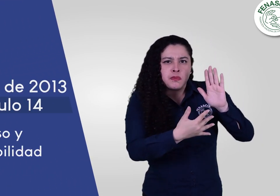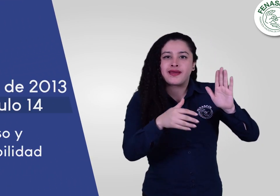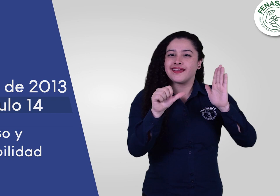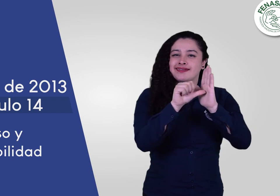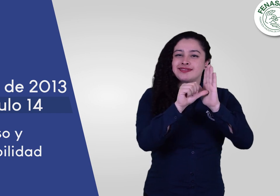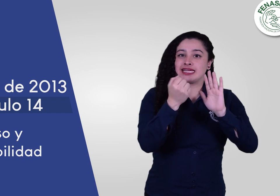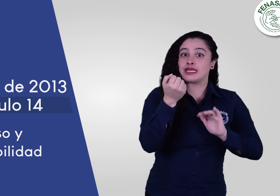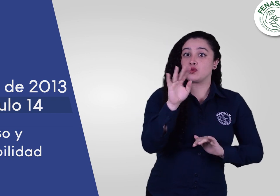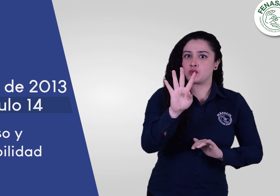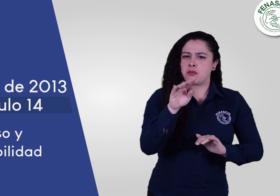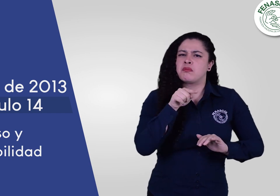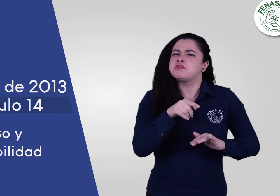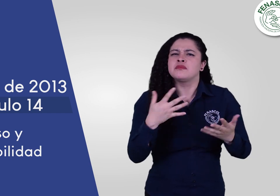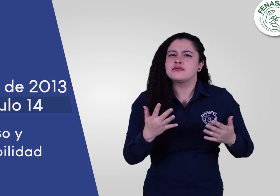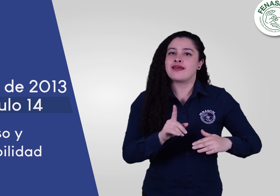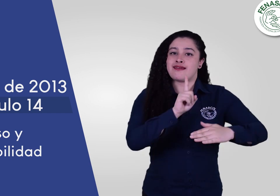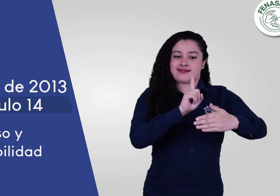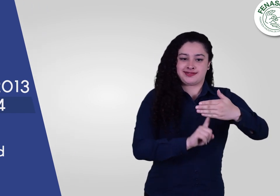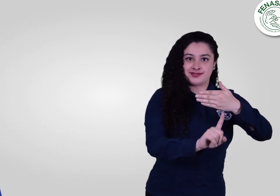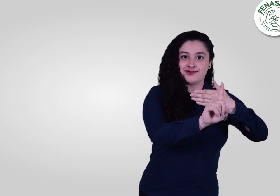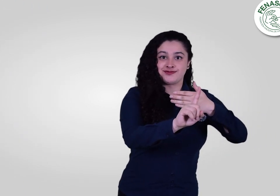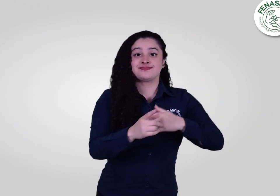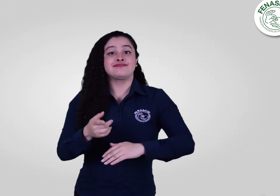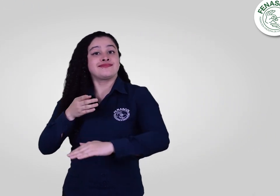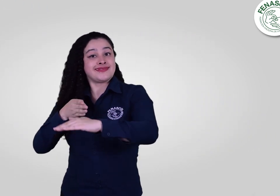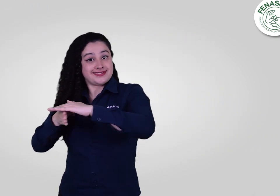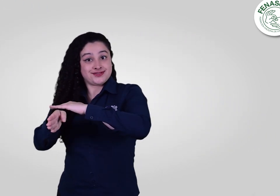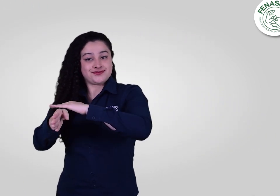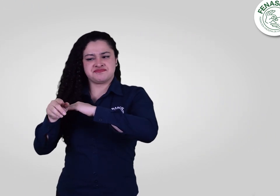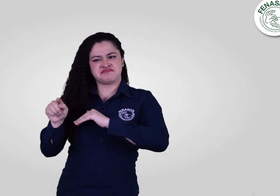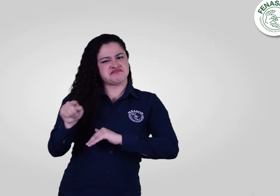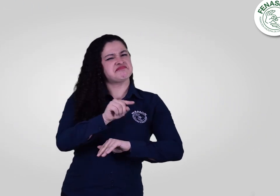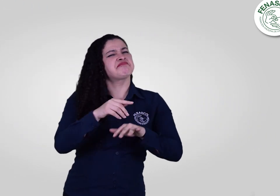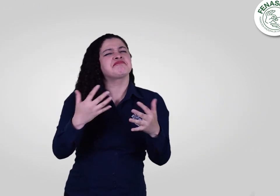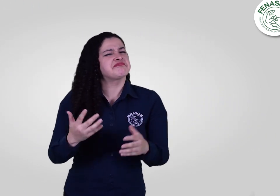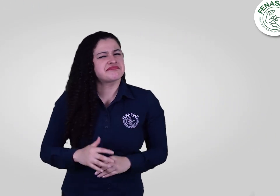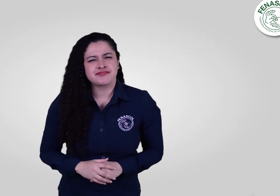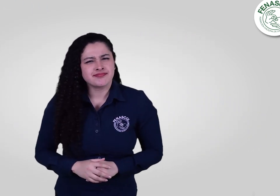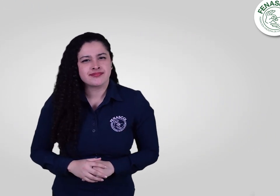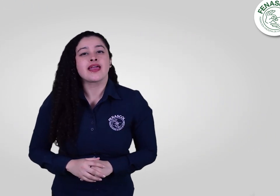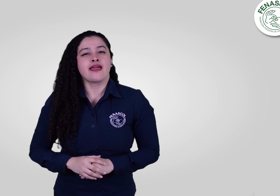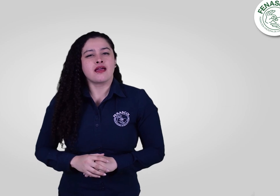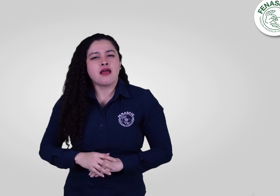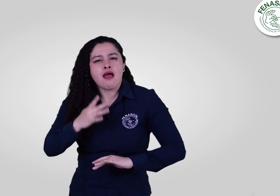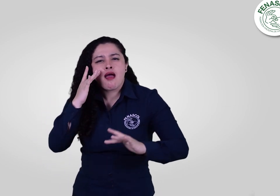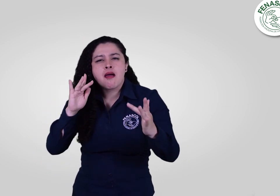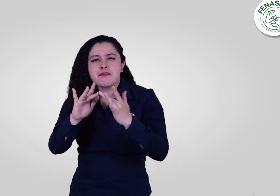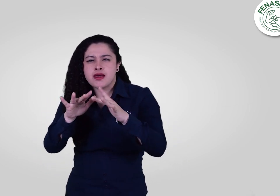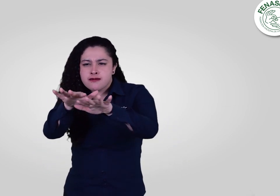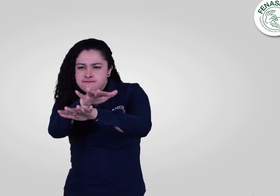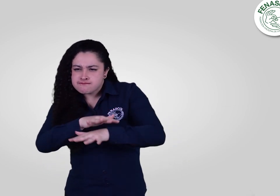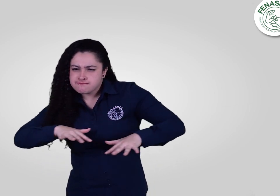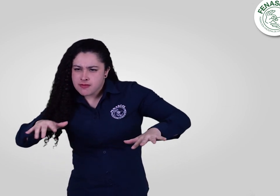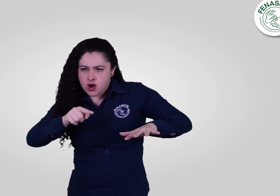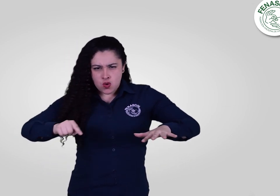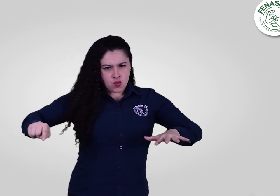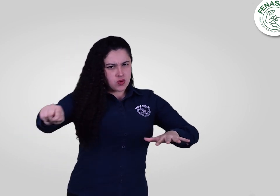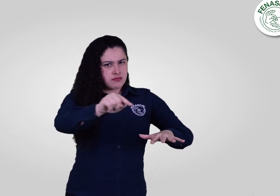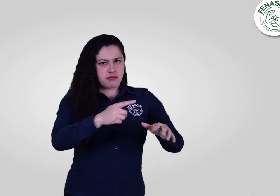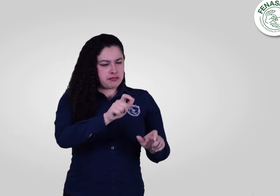acceso y accesibilidad lo siguiente como manifestación directa de